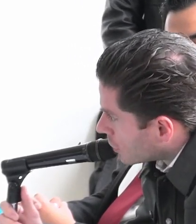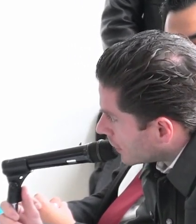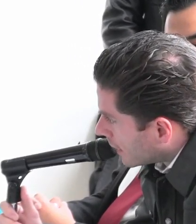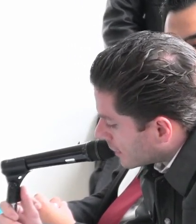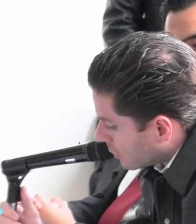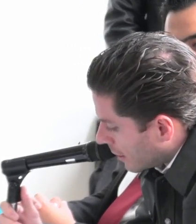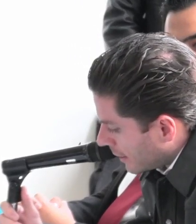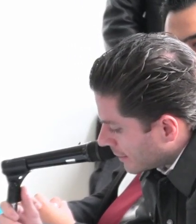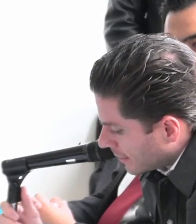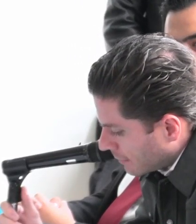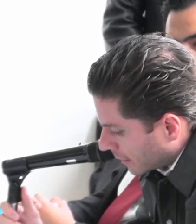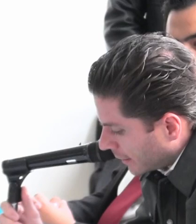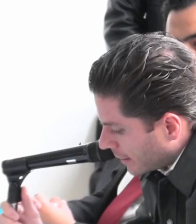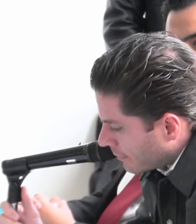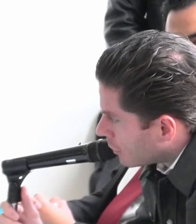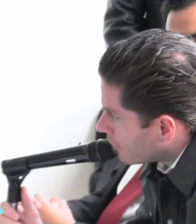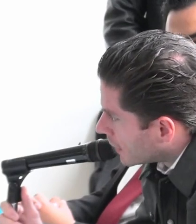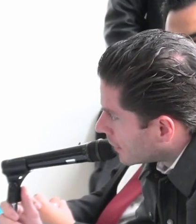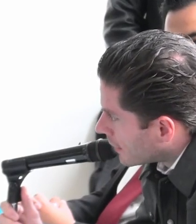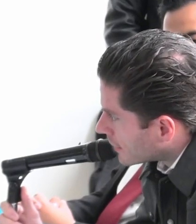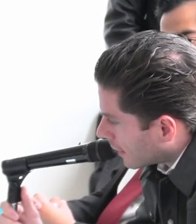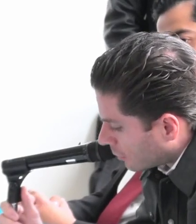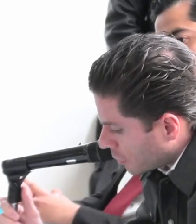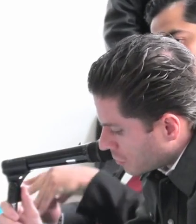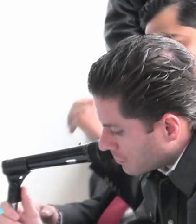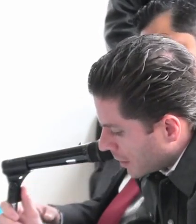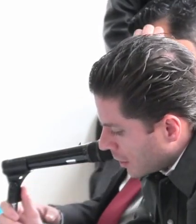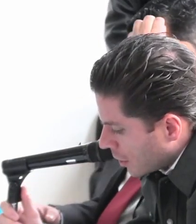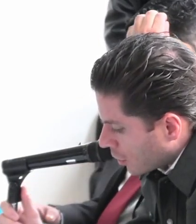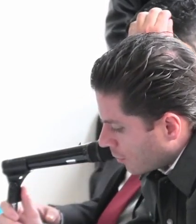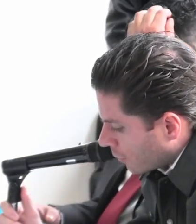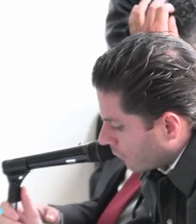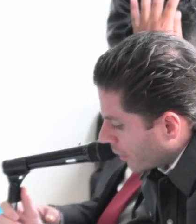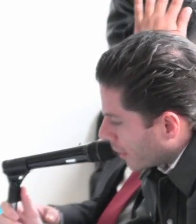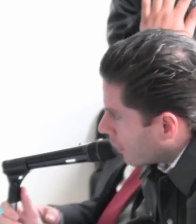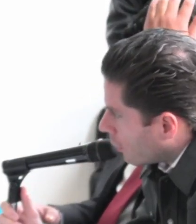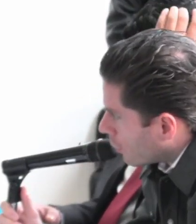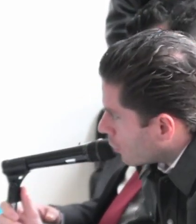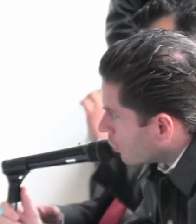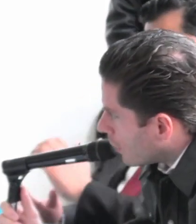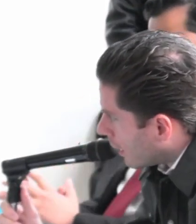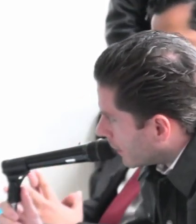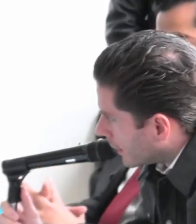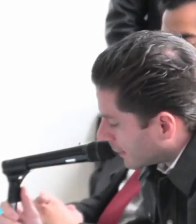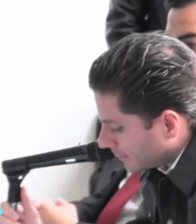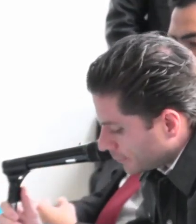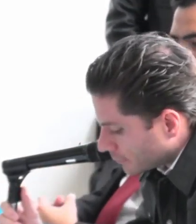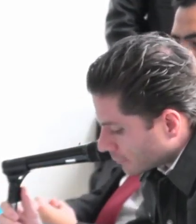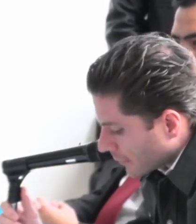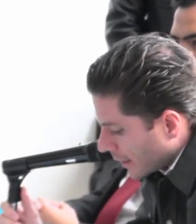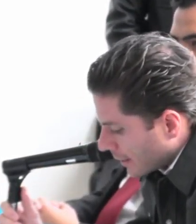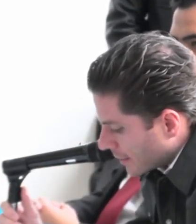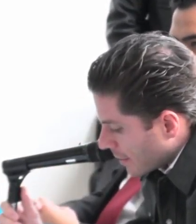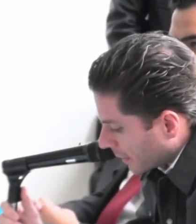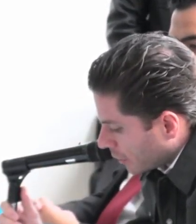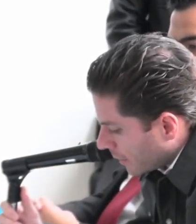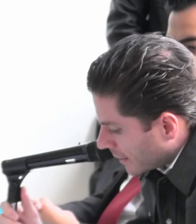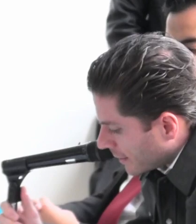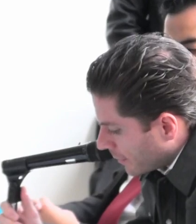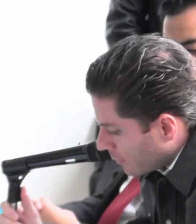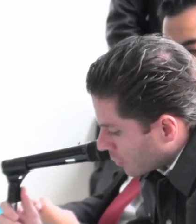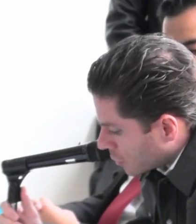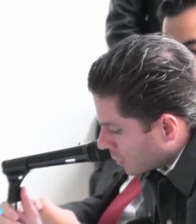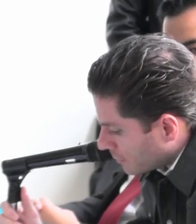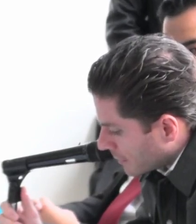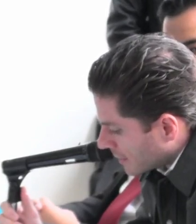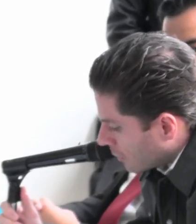diversos foros internacionales en materia de medio ambiente y de desarrollo, como lo fue ONU Habitat. Desde el Partido Verde